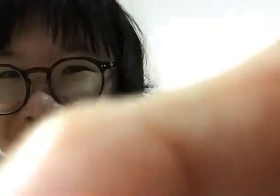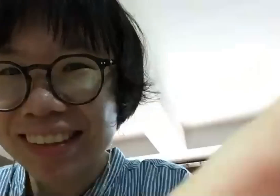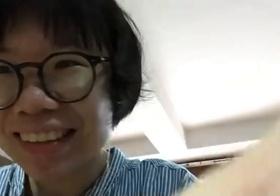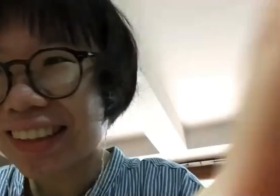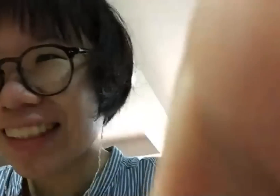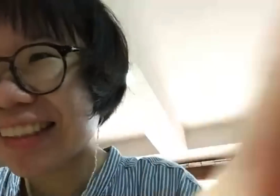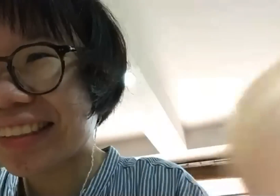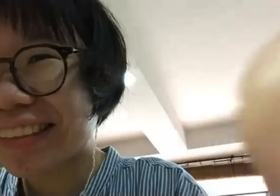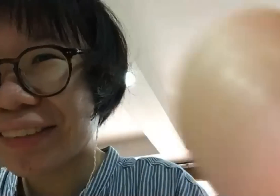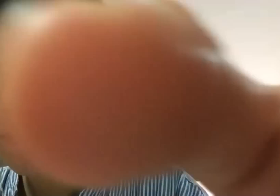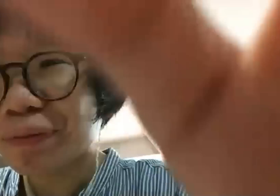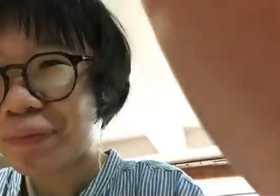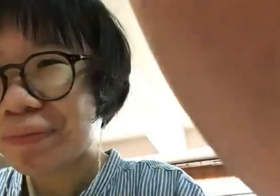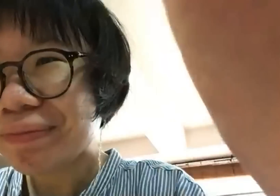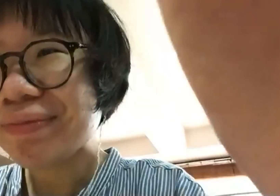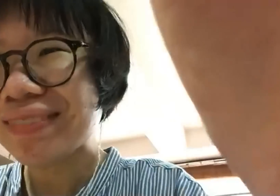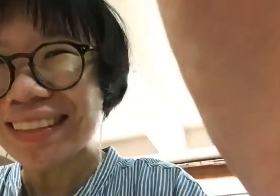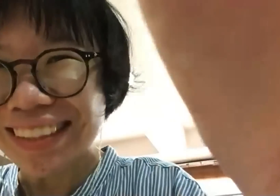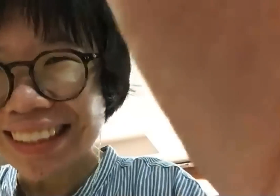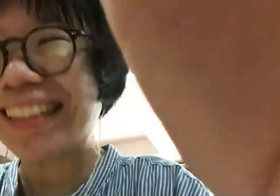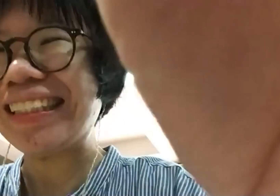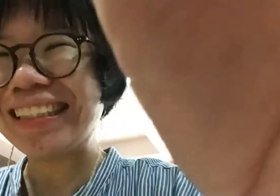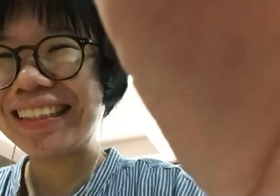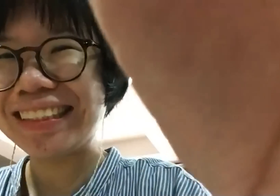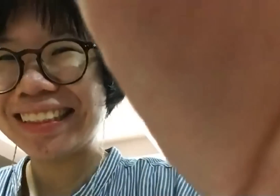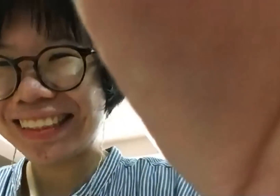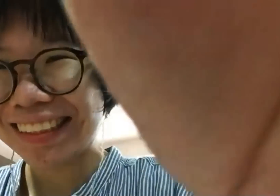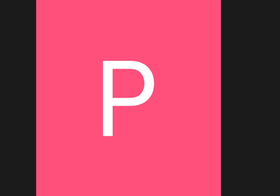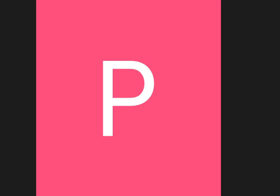Amin. Amin. Amin.